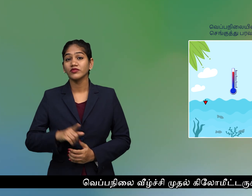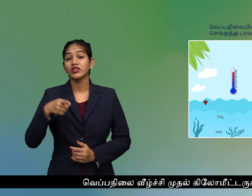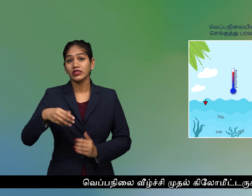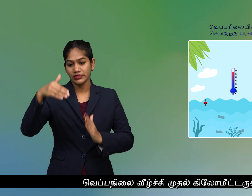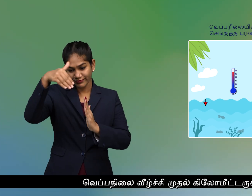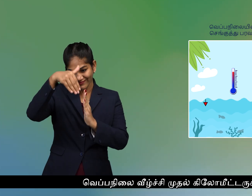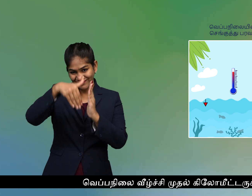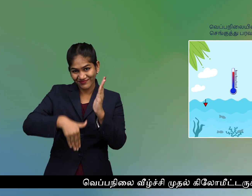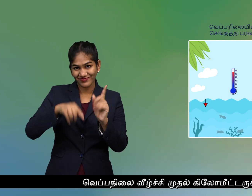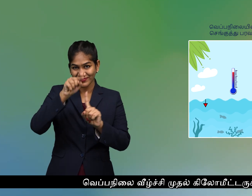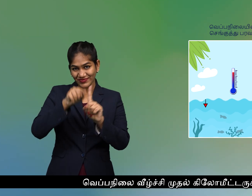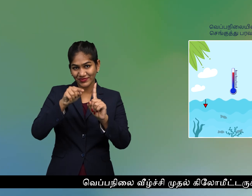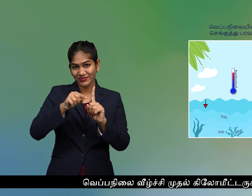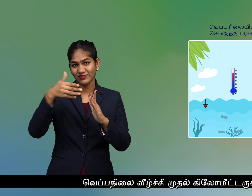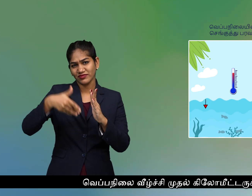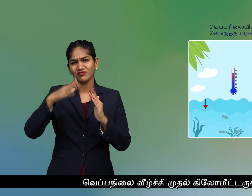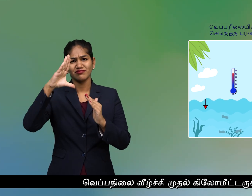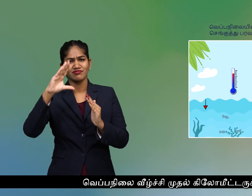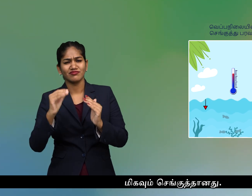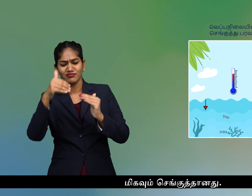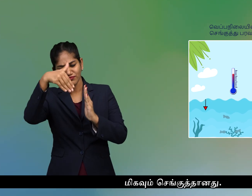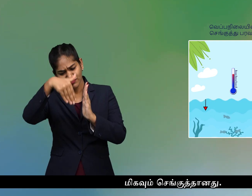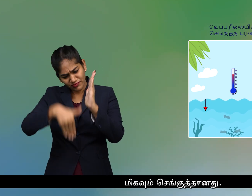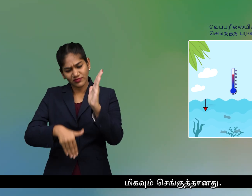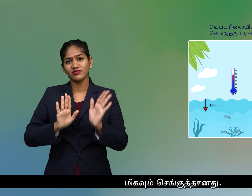வெப்பநிலை வீழ்ச்சி முதல் கிலோமீட்டருக்கு மிகவும் செங்குத்தானது.